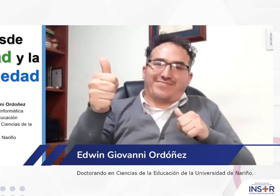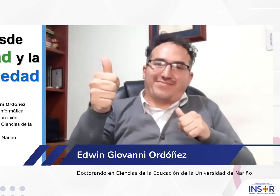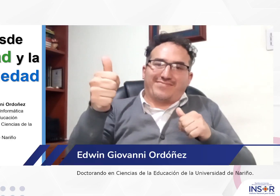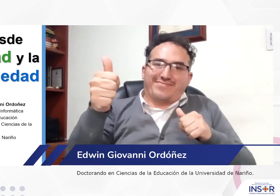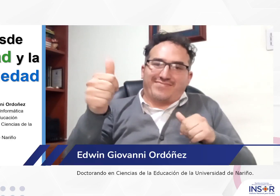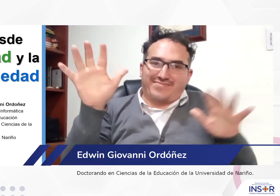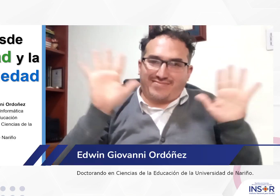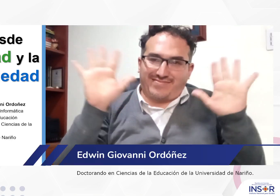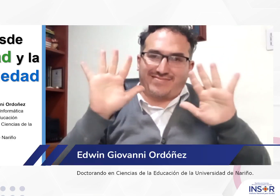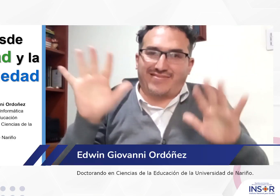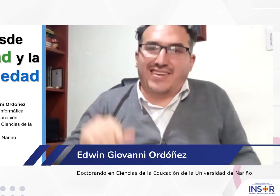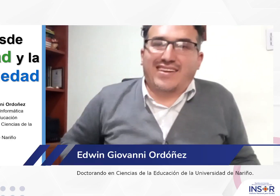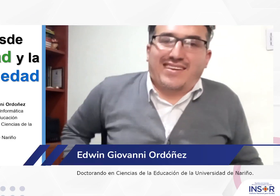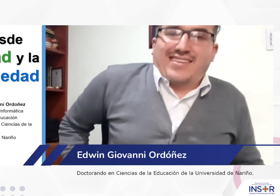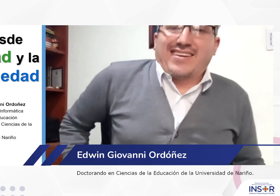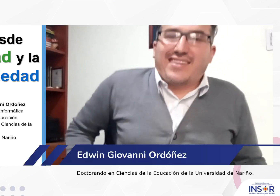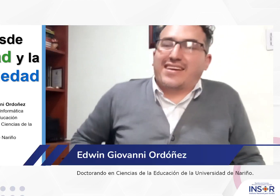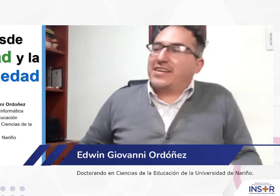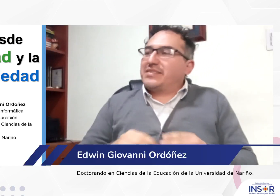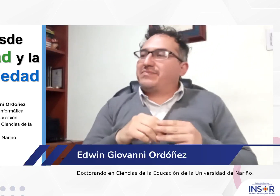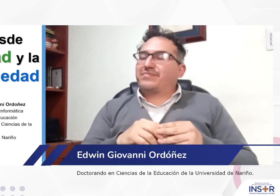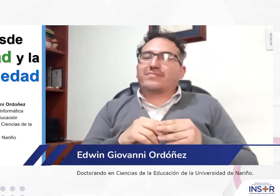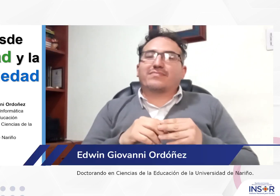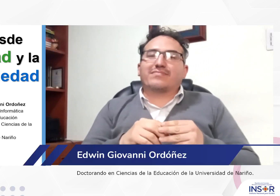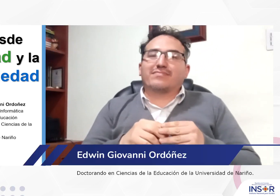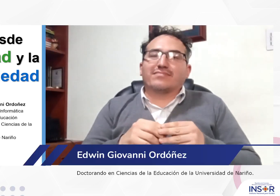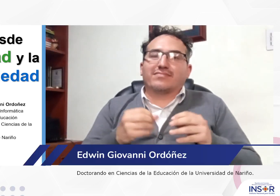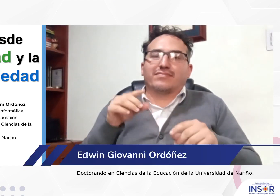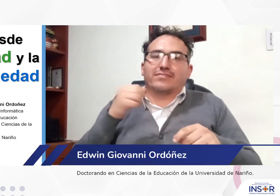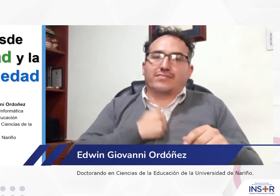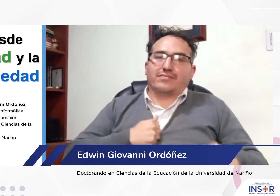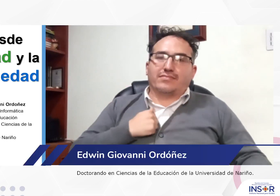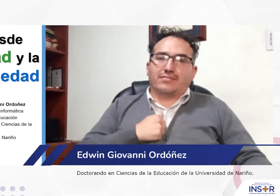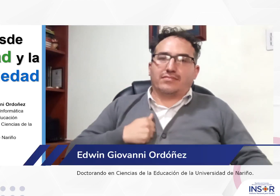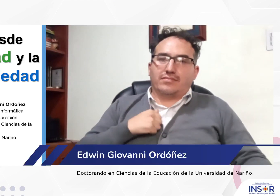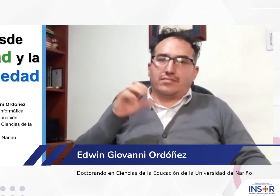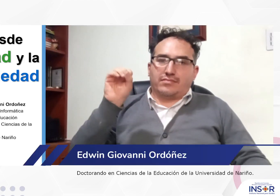Hola, bien, un saludo para todos.